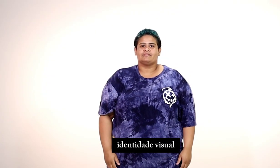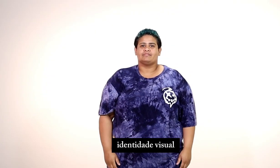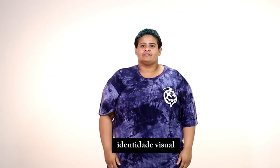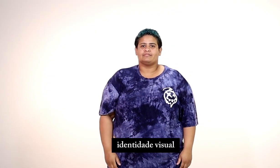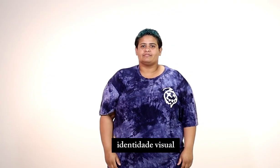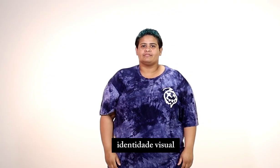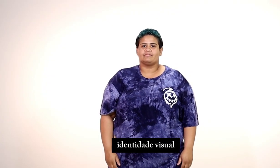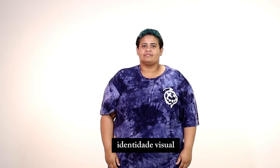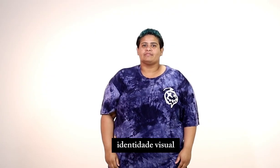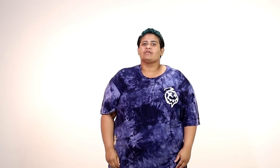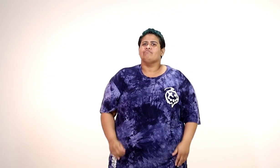identidade visual,